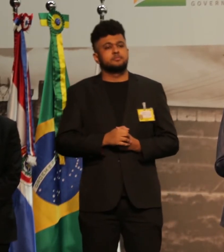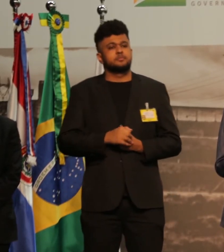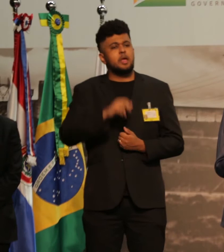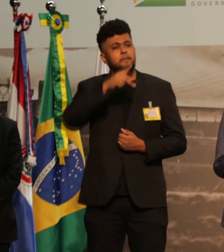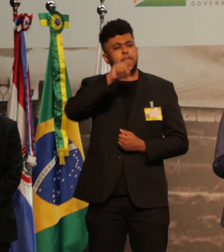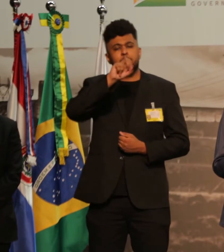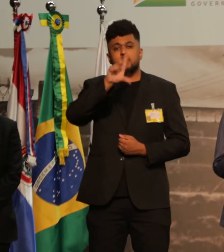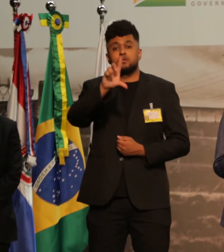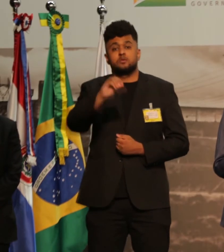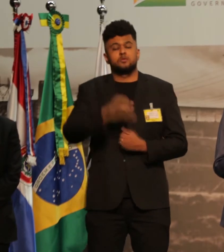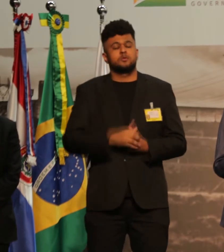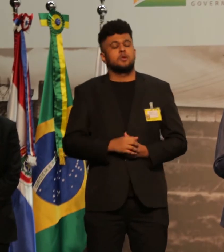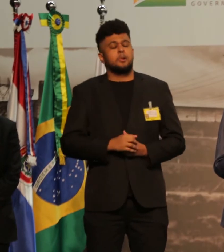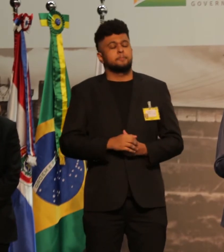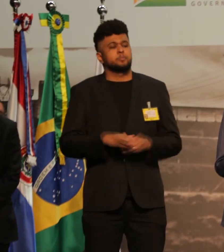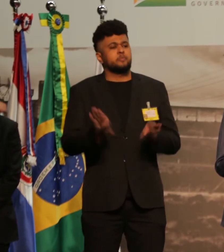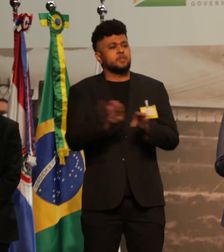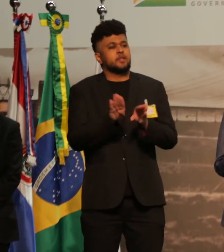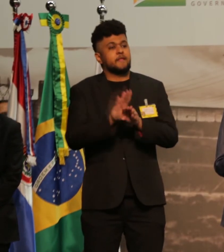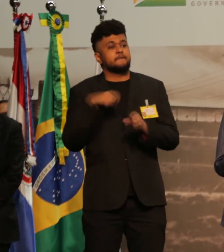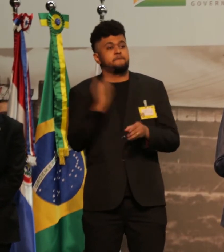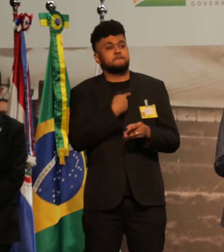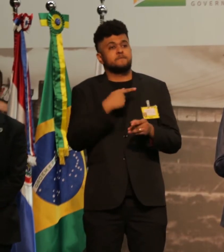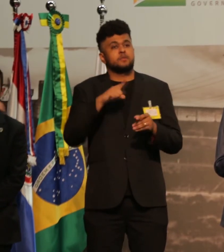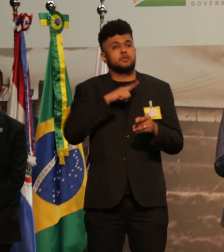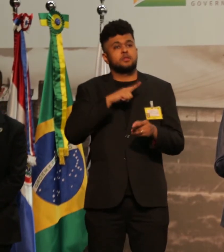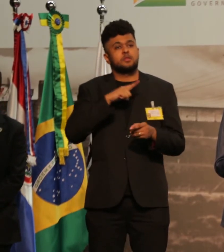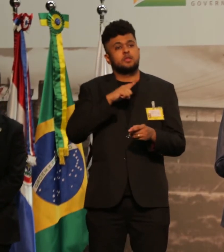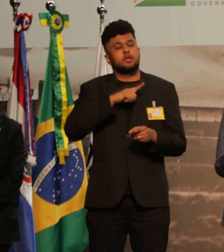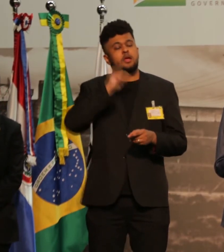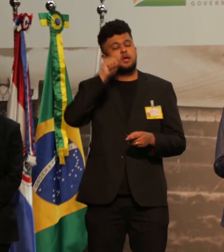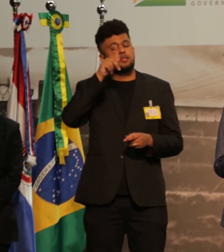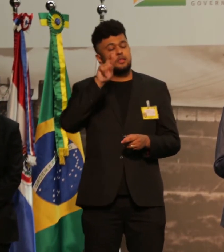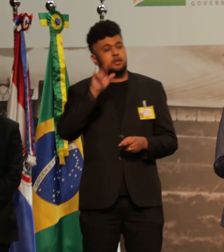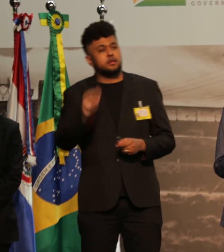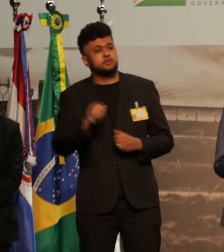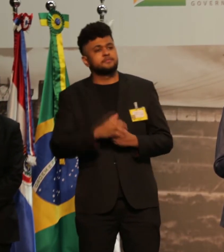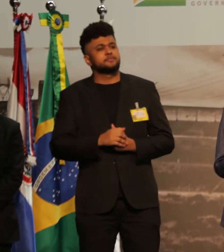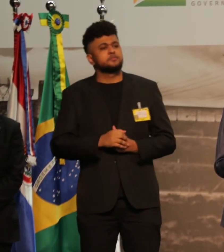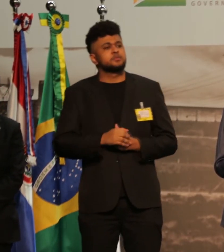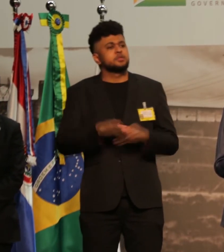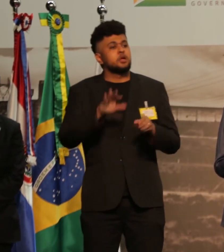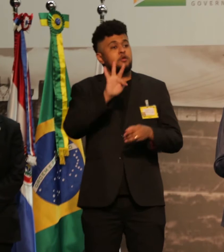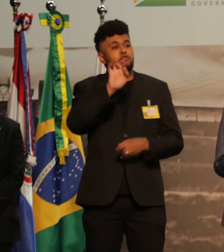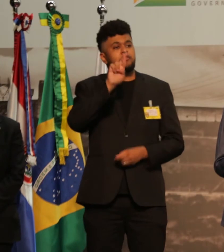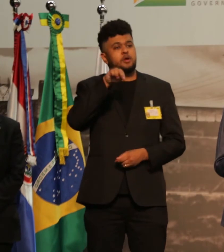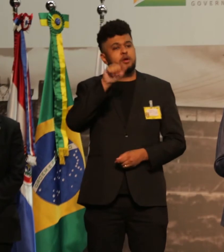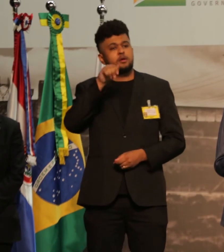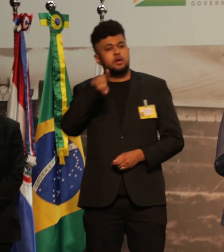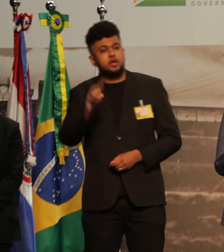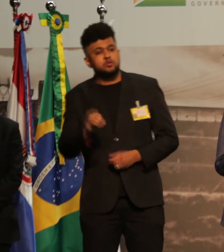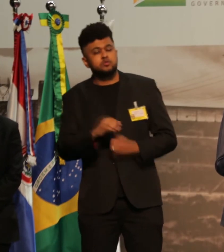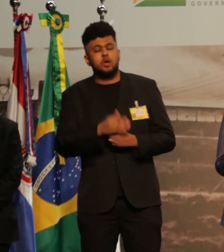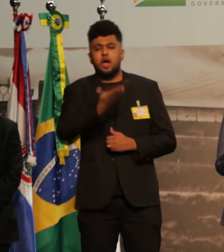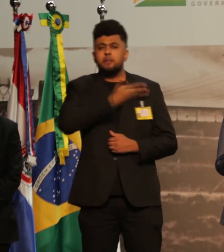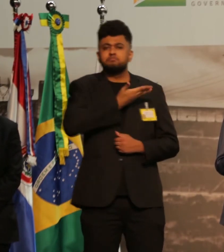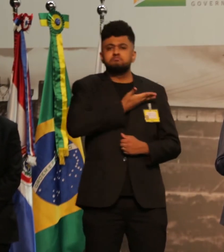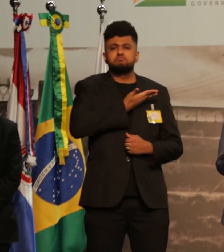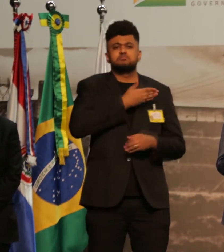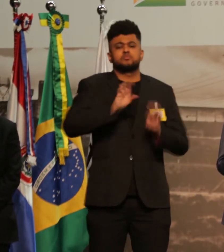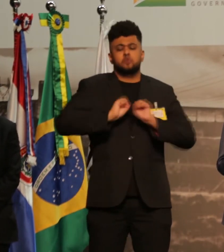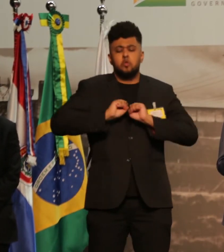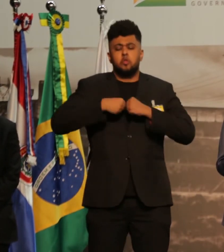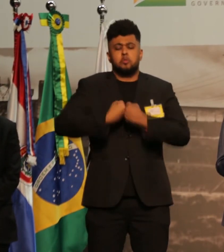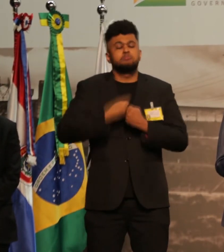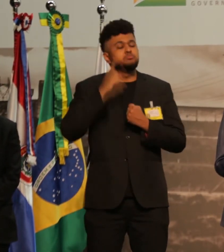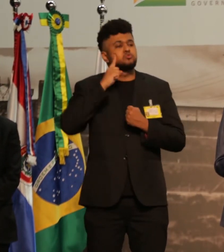Paulo Roberto, das nossas fundações, general Garrido, doutora Andréia, doutor Fernando, amigos e consáveis de